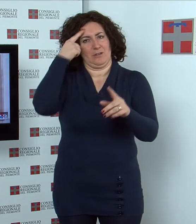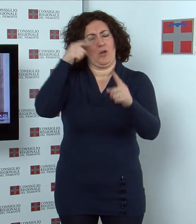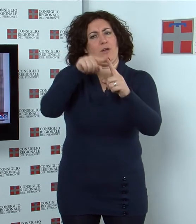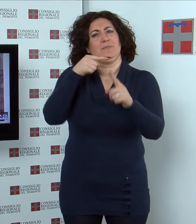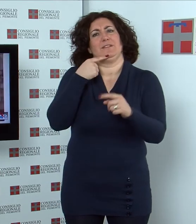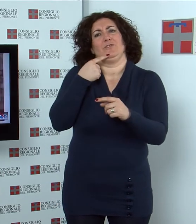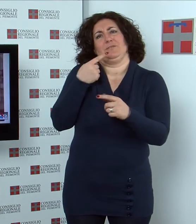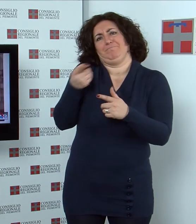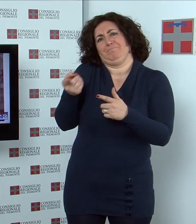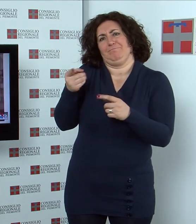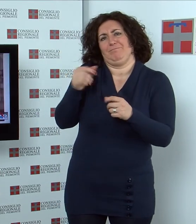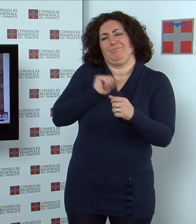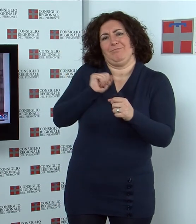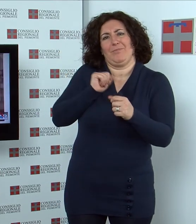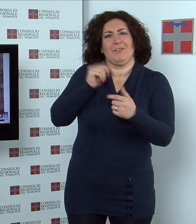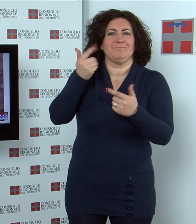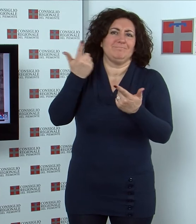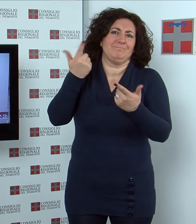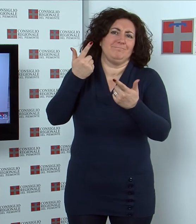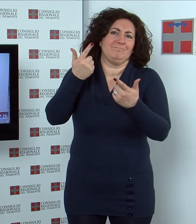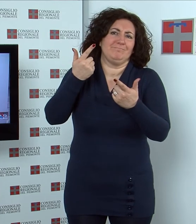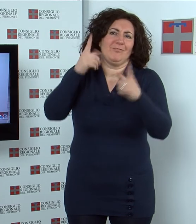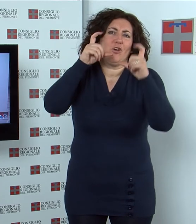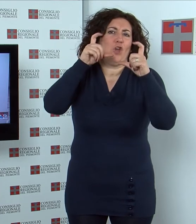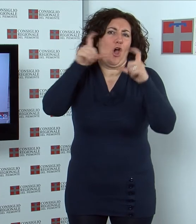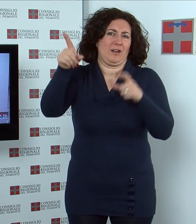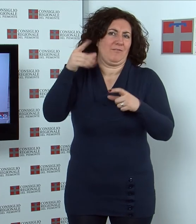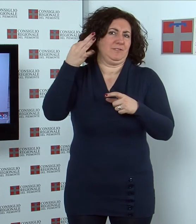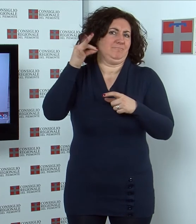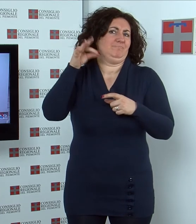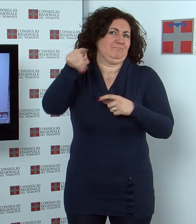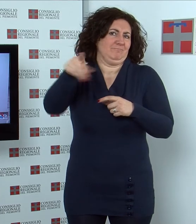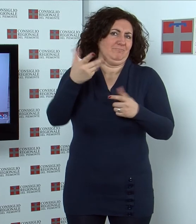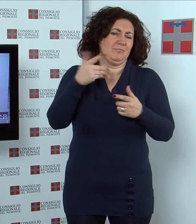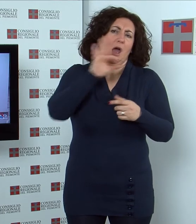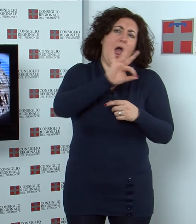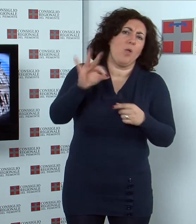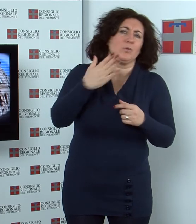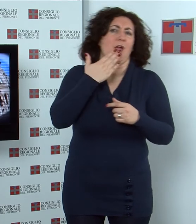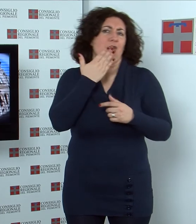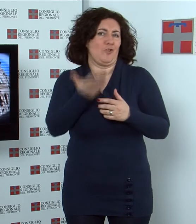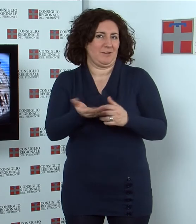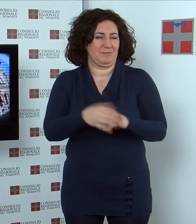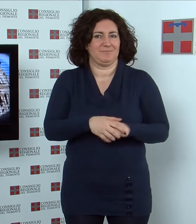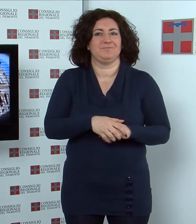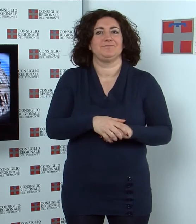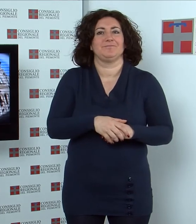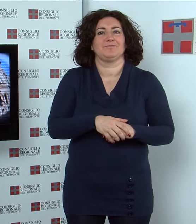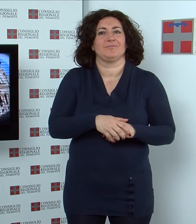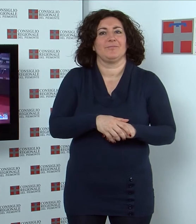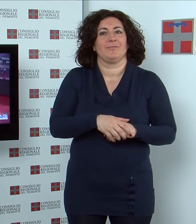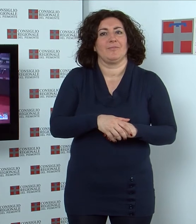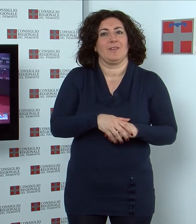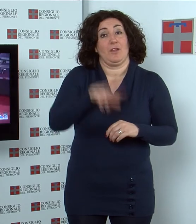anonimi, ma anche da maestri della fotografia del Novecento, come Riccardo Peretti Griva e Secondo Pia. Anno europeo del